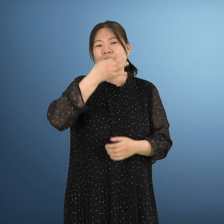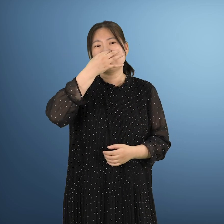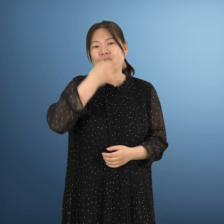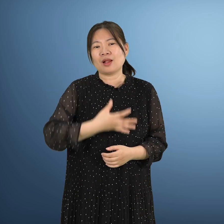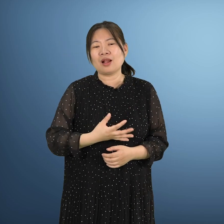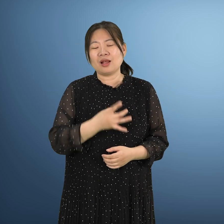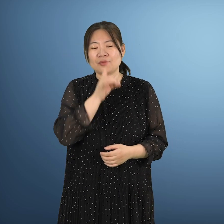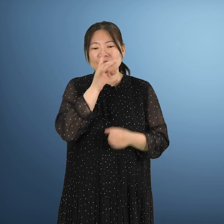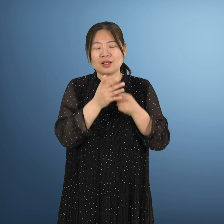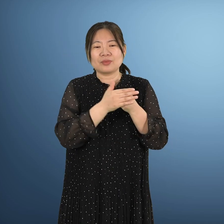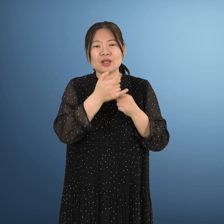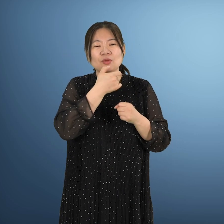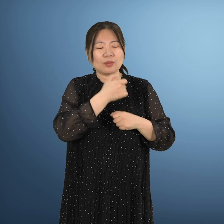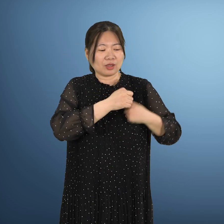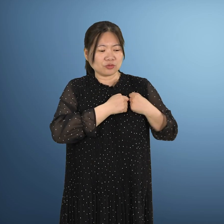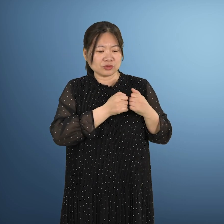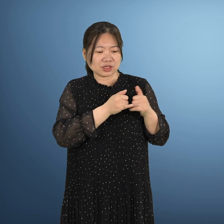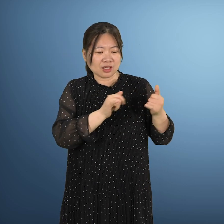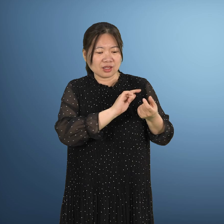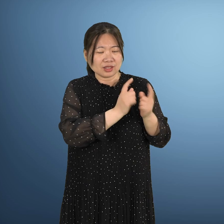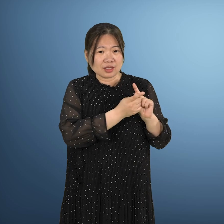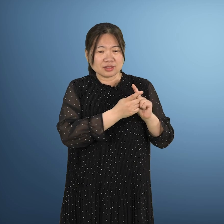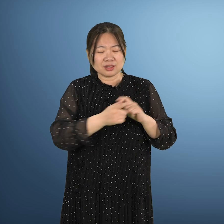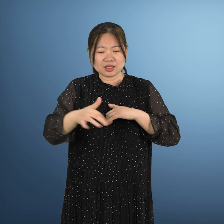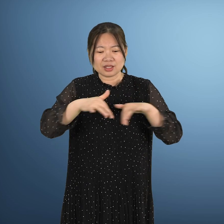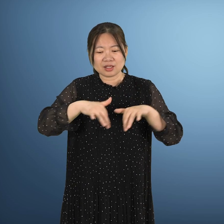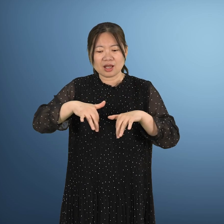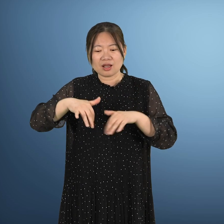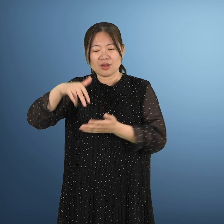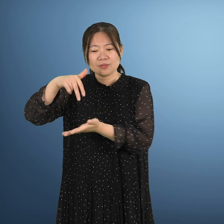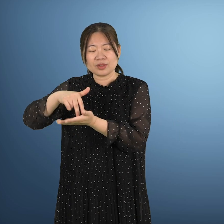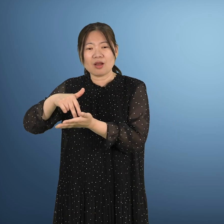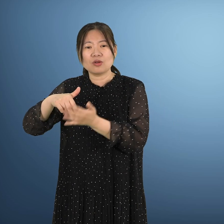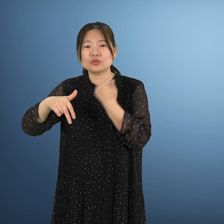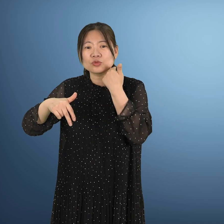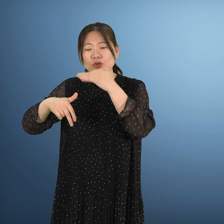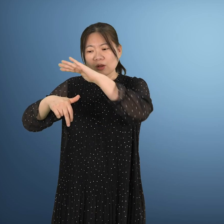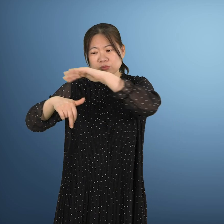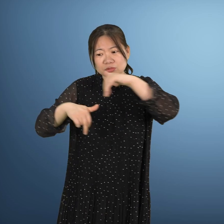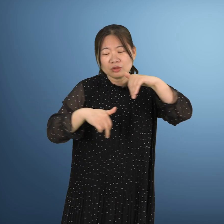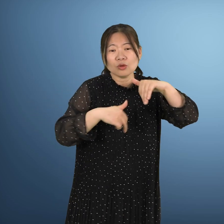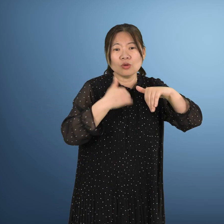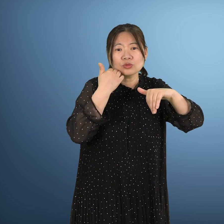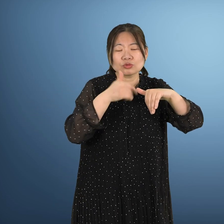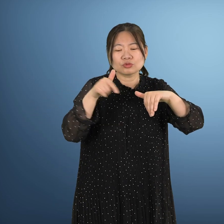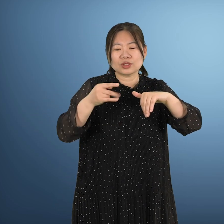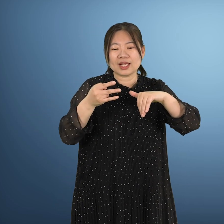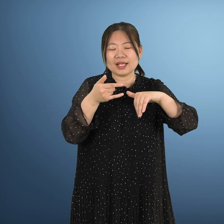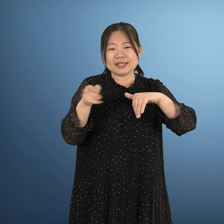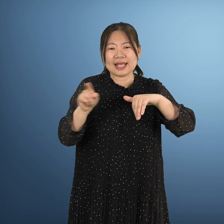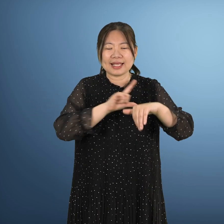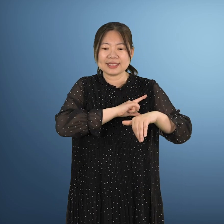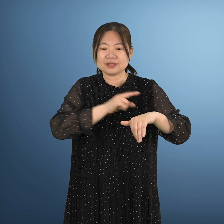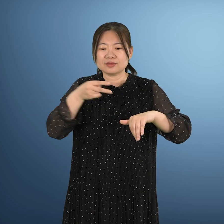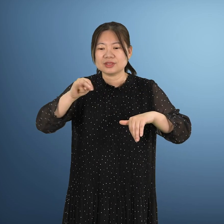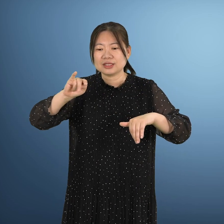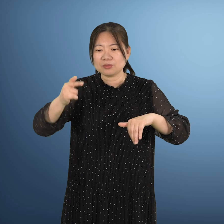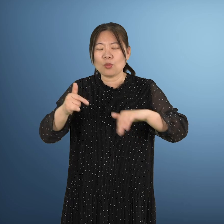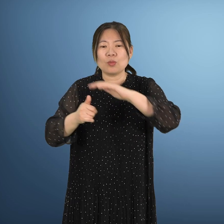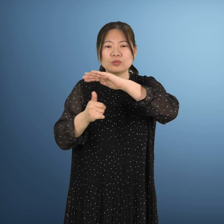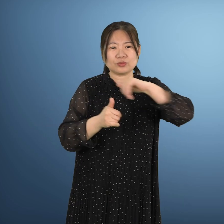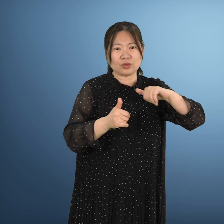없으니까 로마 군병들이 길거리에 서 있던 누구를 징집합니까? 바로 구레네 시몬을